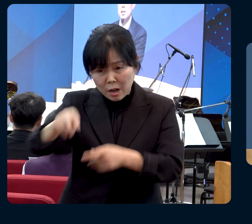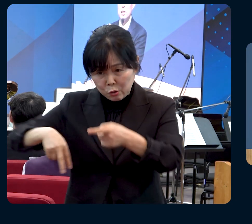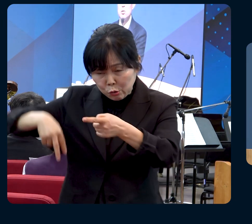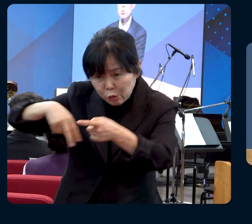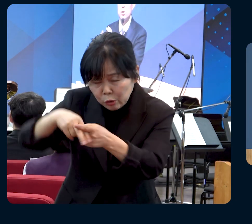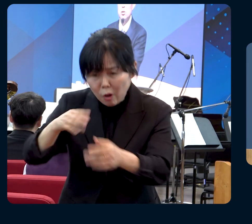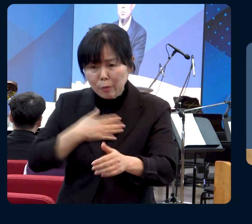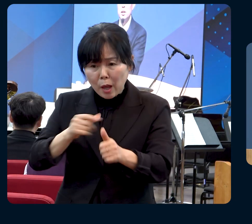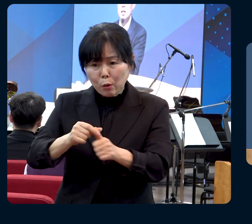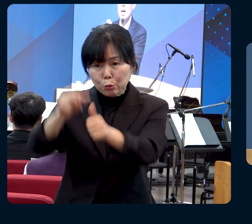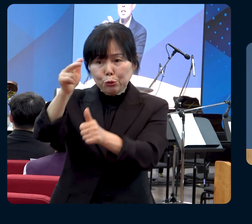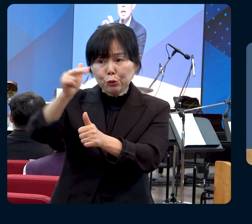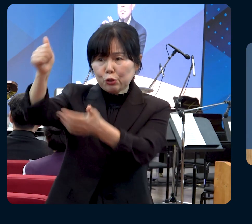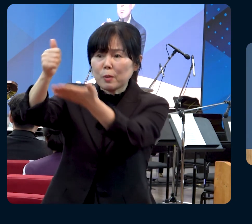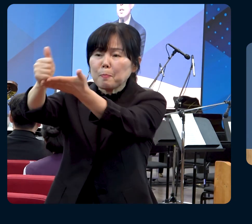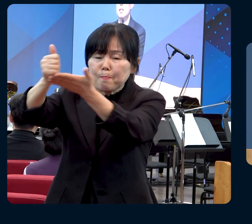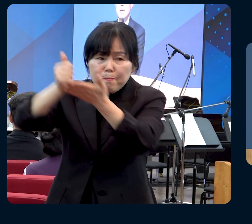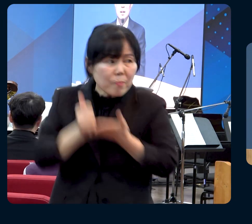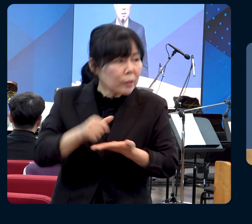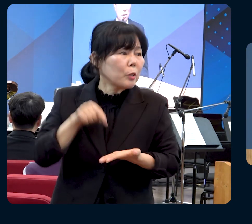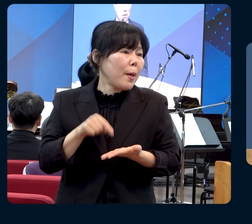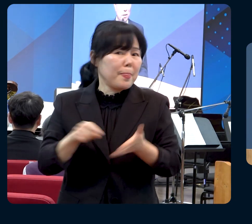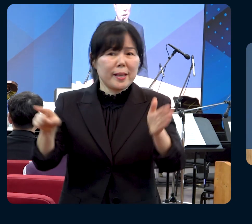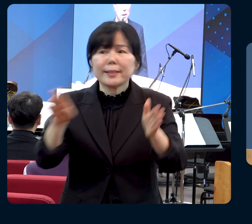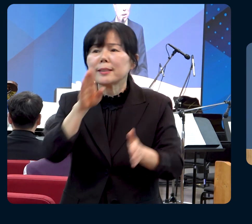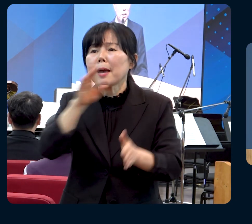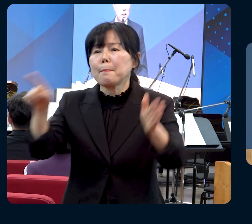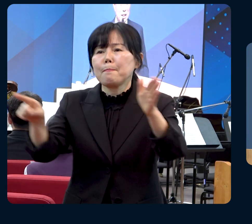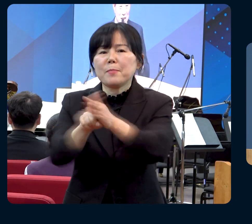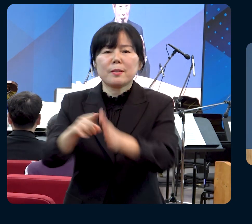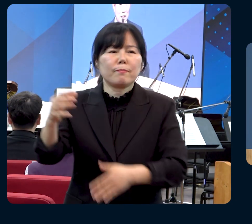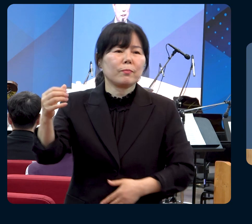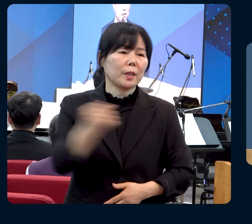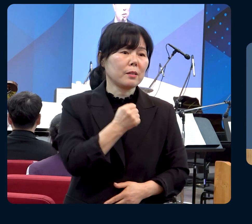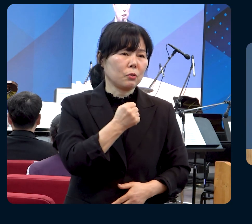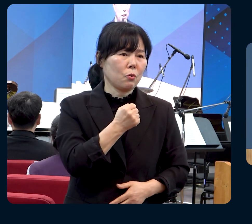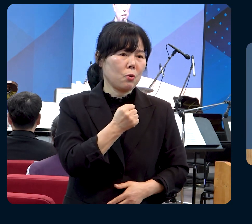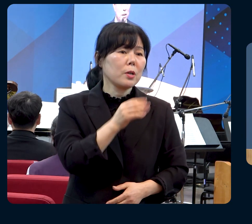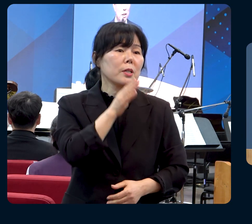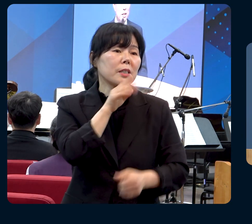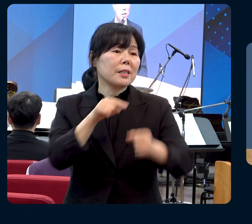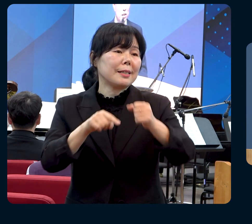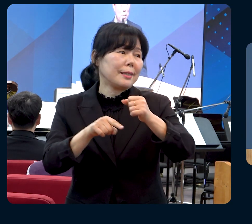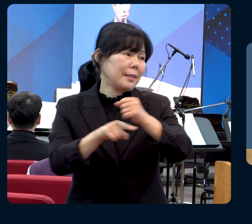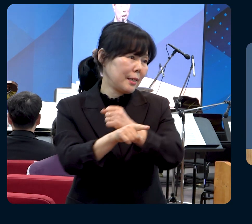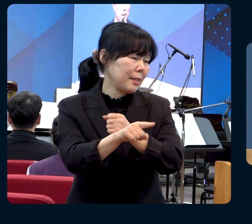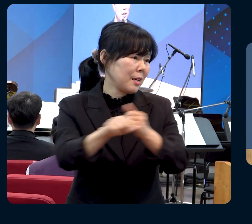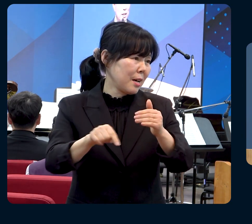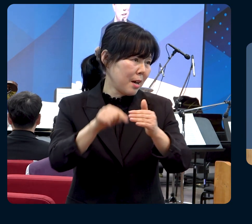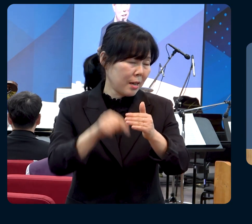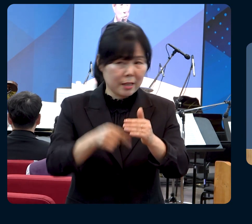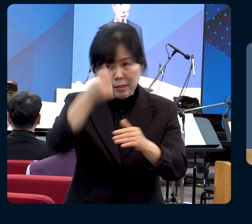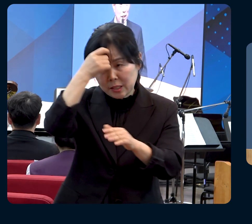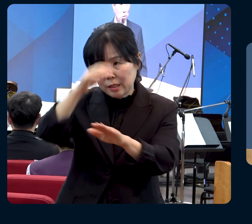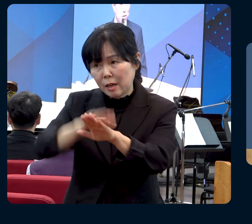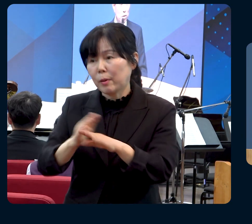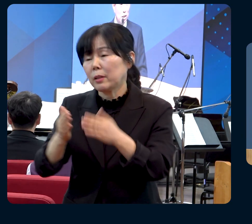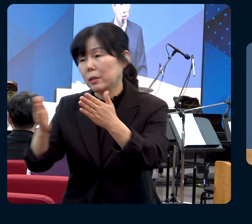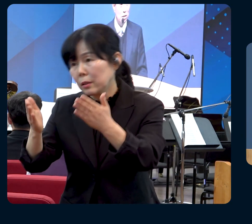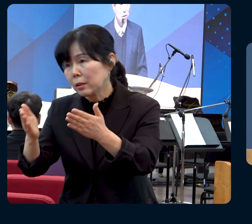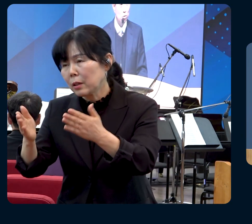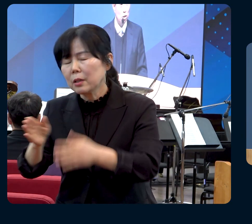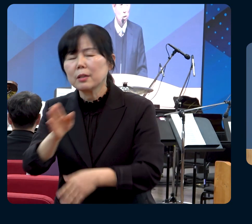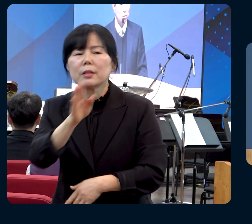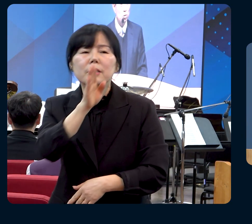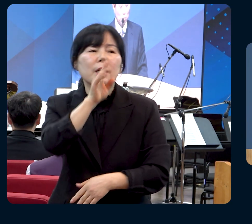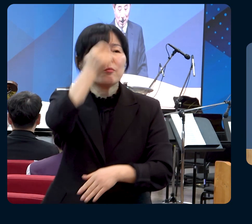구주가 되신 예수 그리스도를 믿는 참된 믿음 안에서 그 진리 안에서 드리는 참된 예배자가 될 수